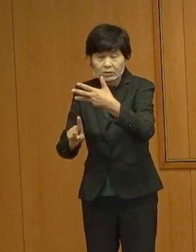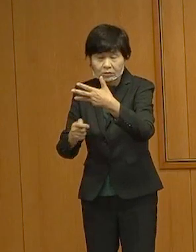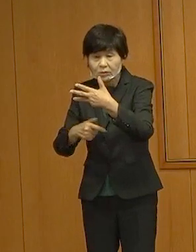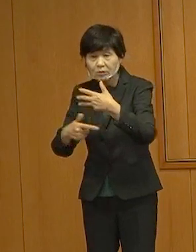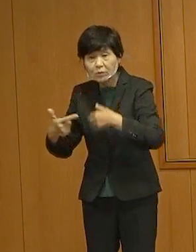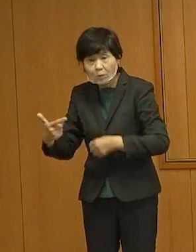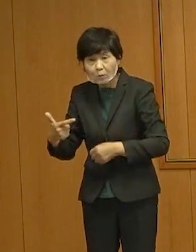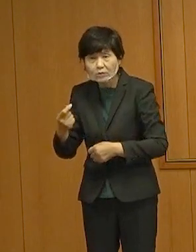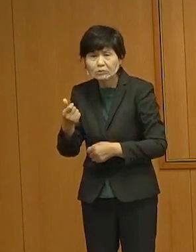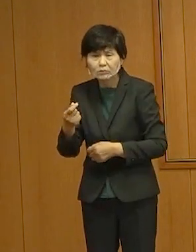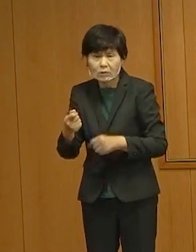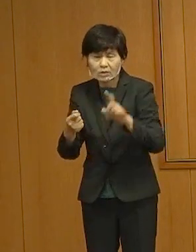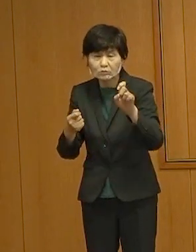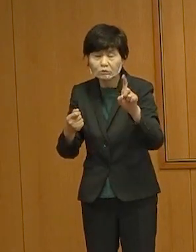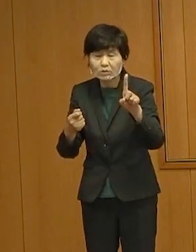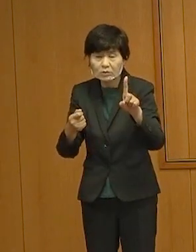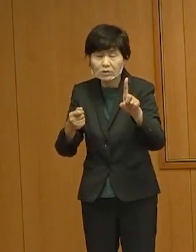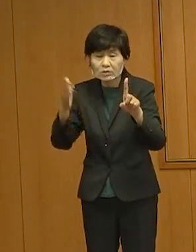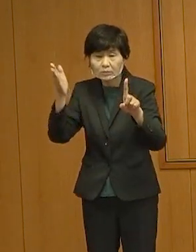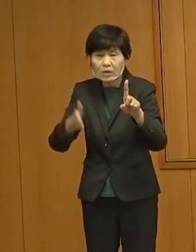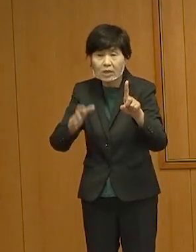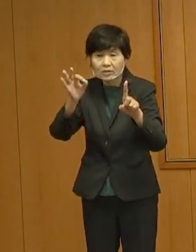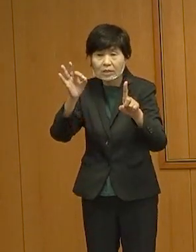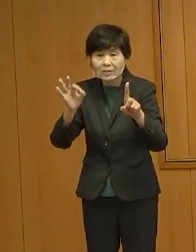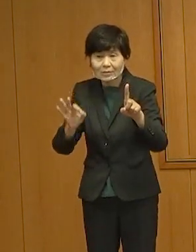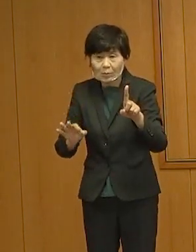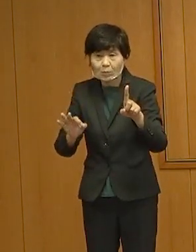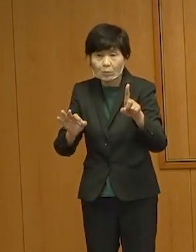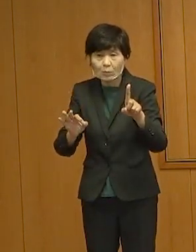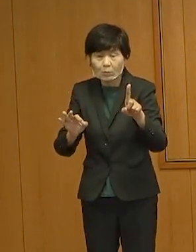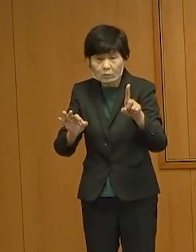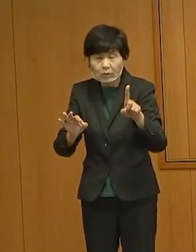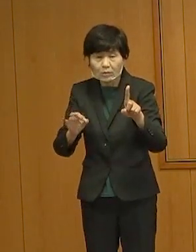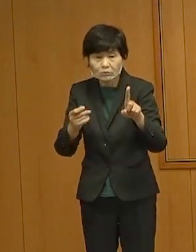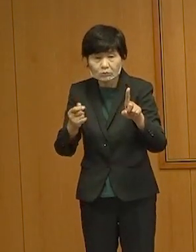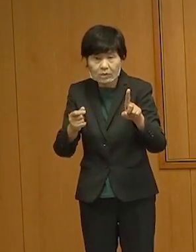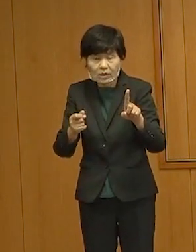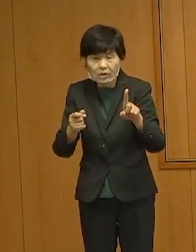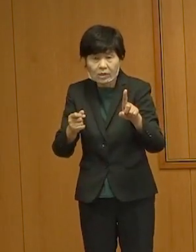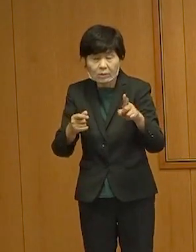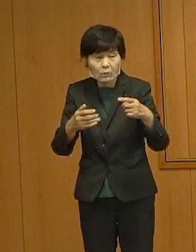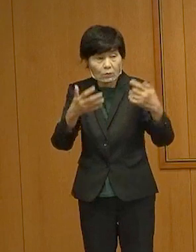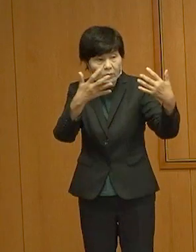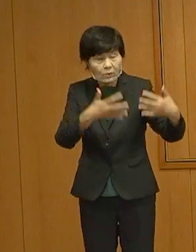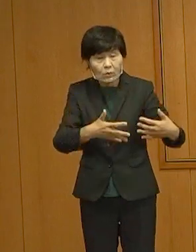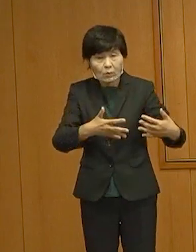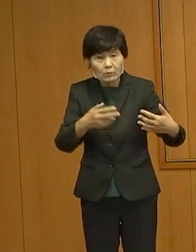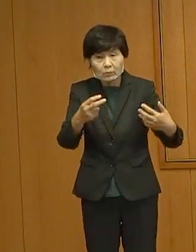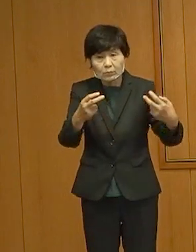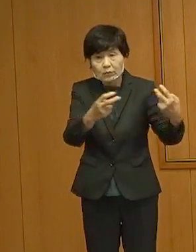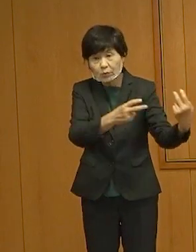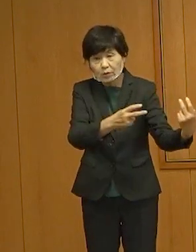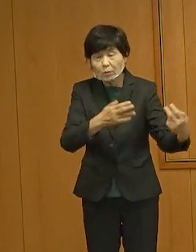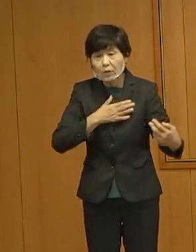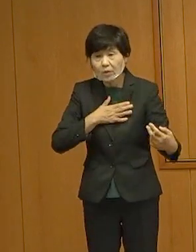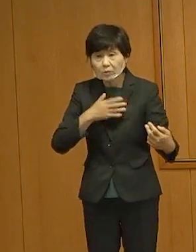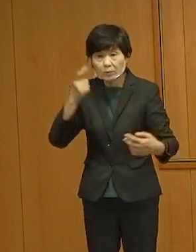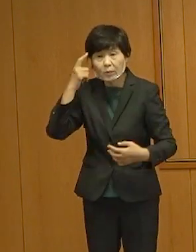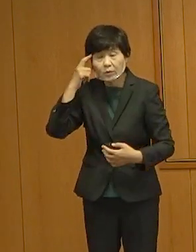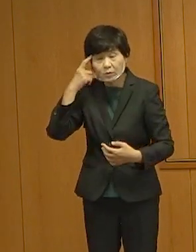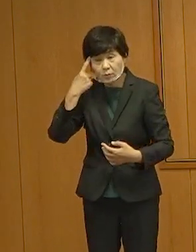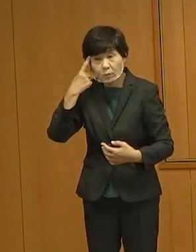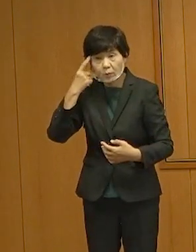った 11% ぐらいが12歳からということで、この表を見ていただくと分かると思いますが、それ以後やっぱり